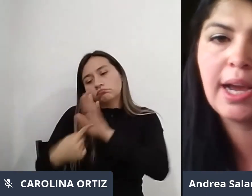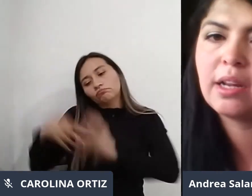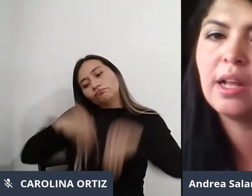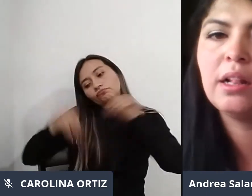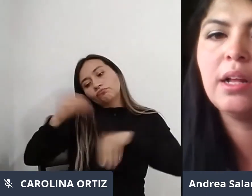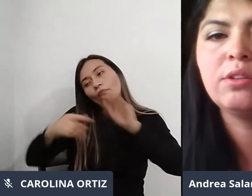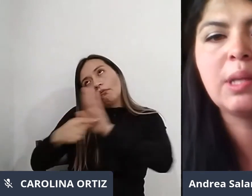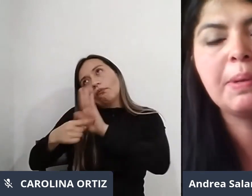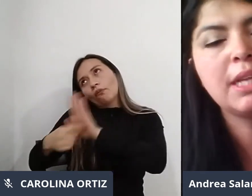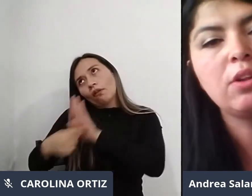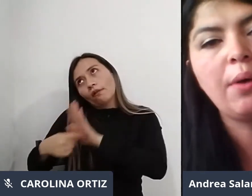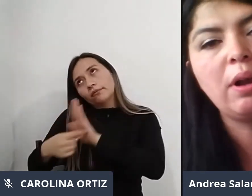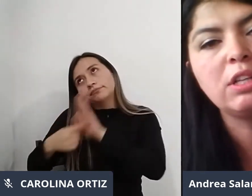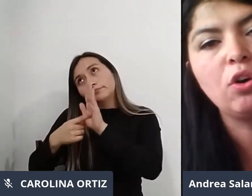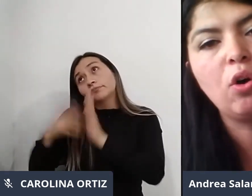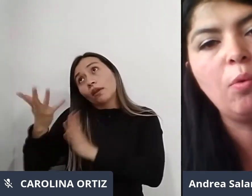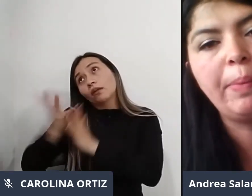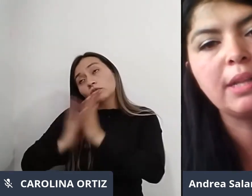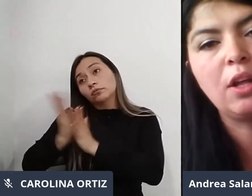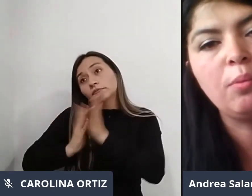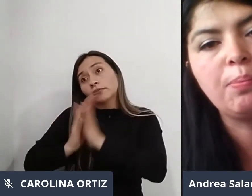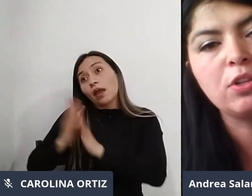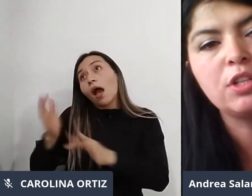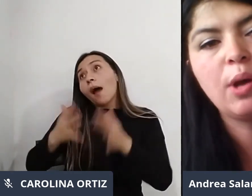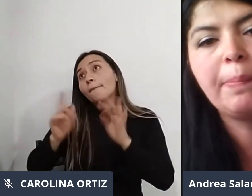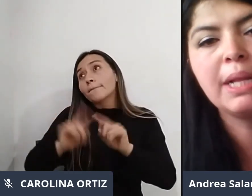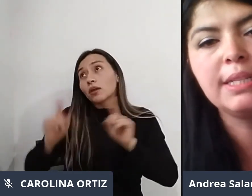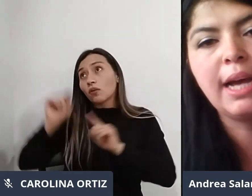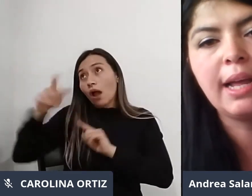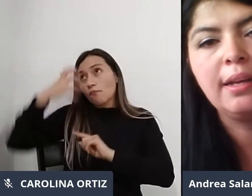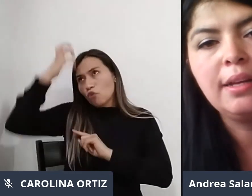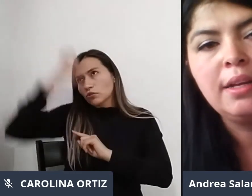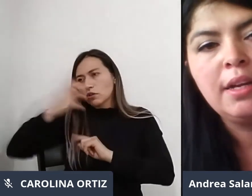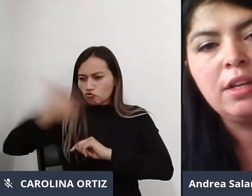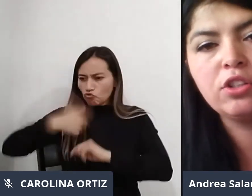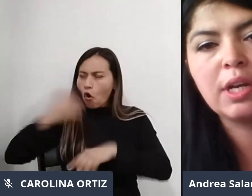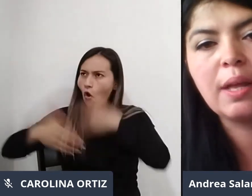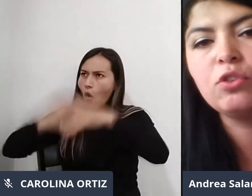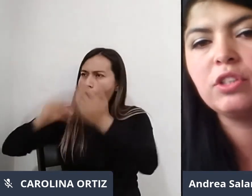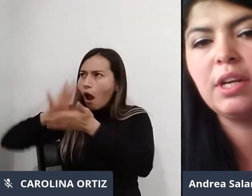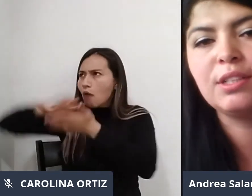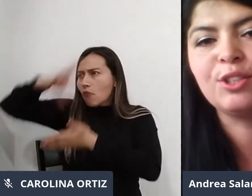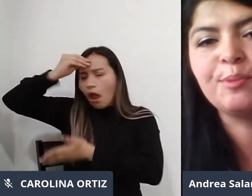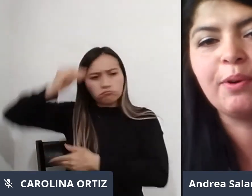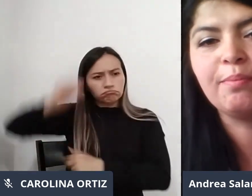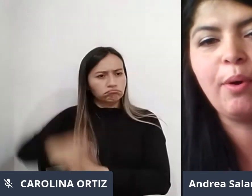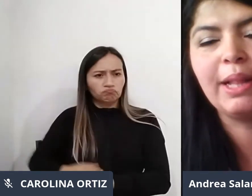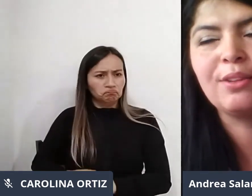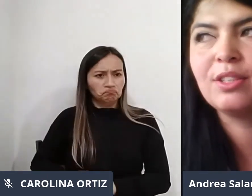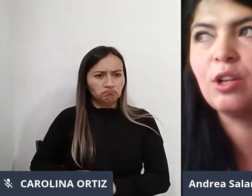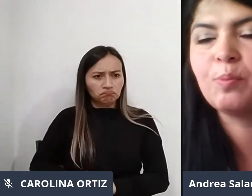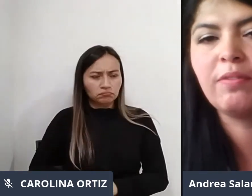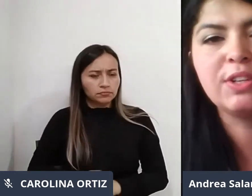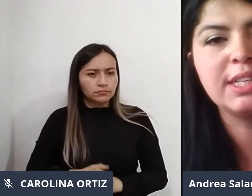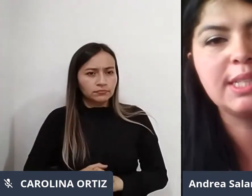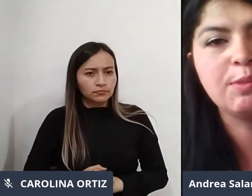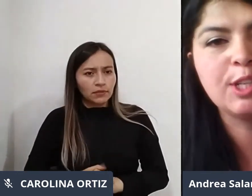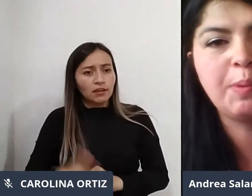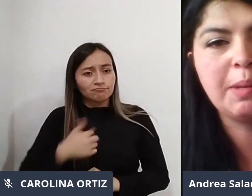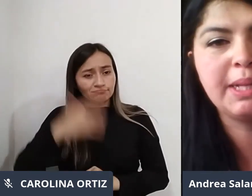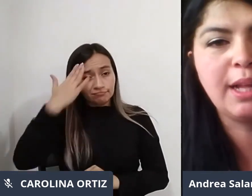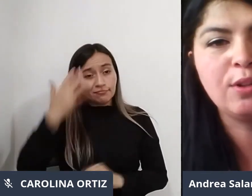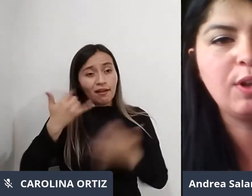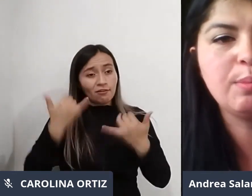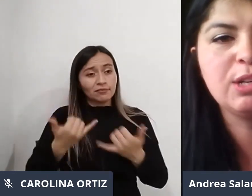importa es entregar. Él no está pensando en la evaluación como parte de un proceso de aprendizaje. Yo sé que muchos de estos momentos los profesores